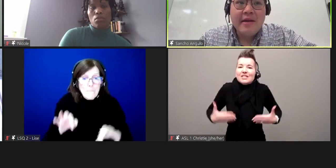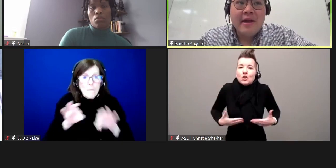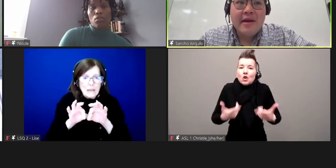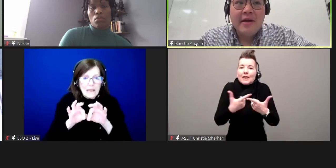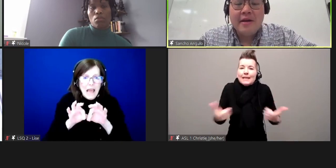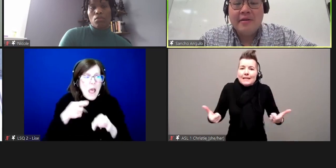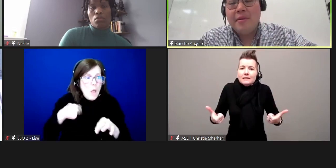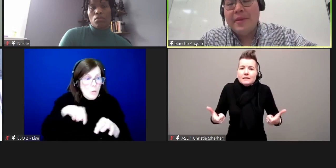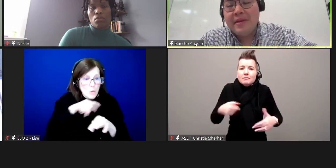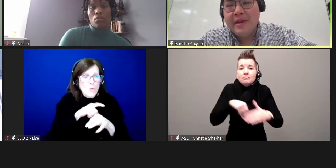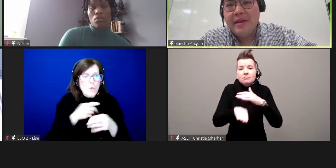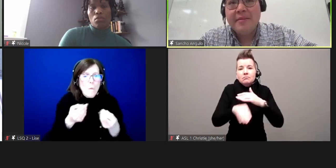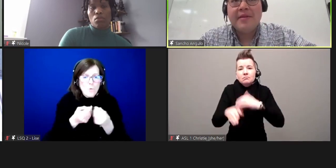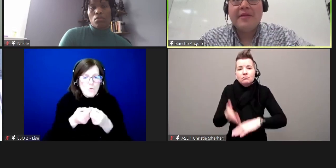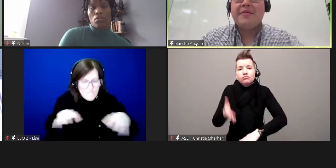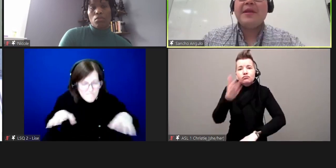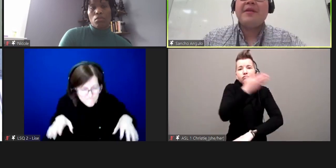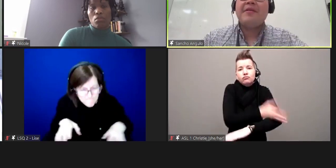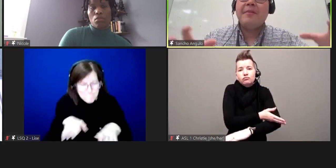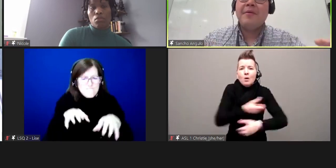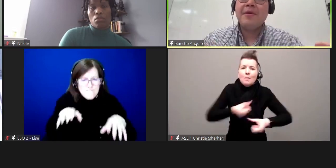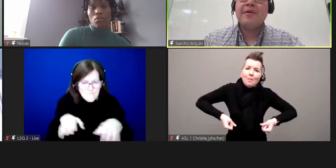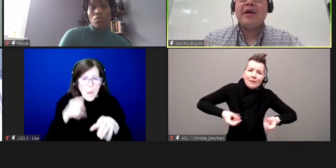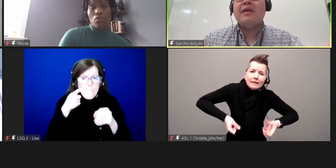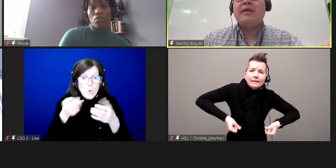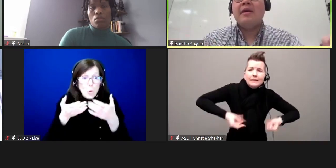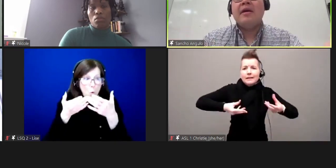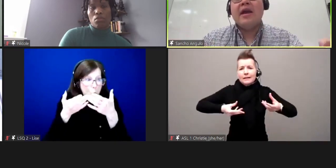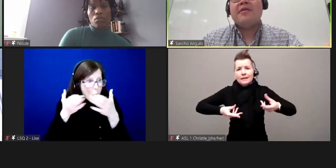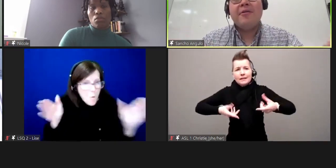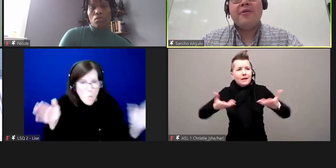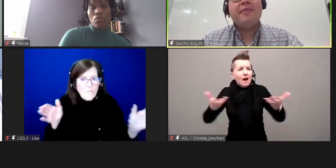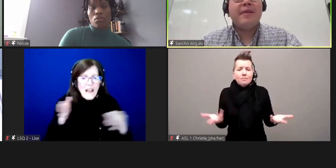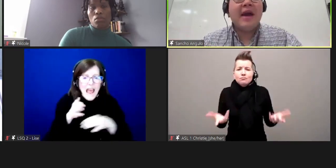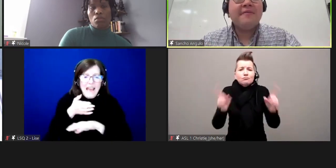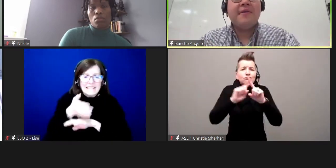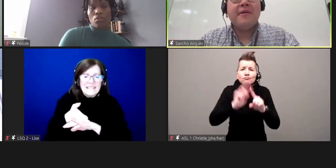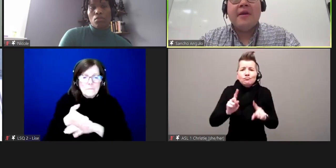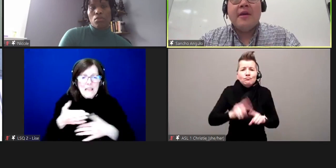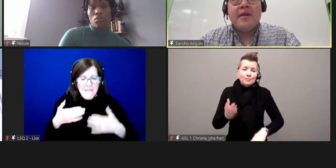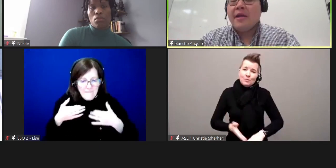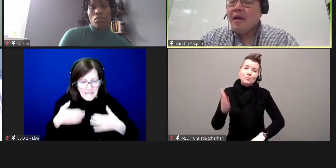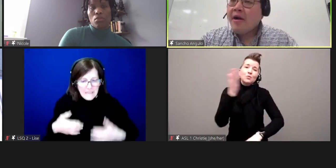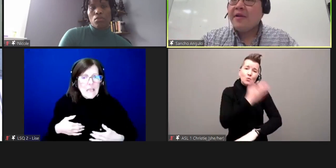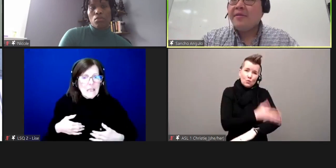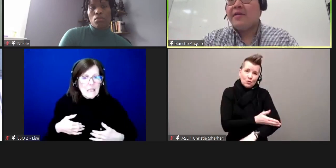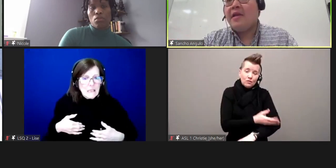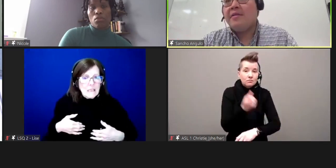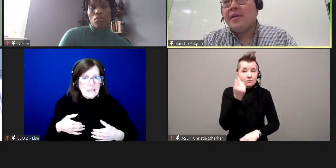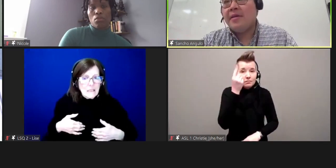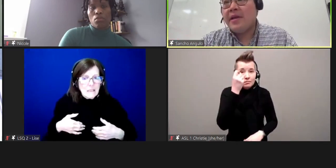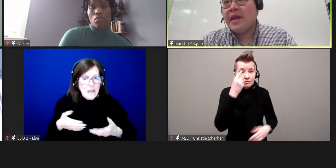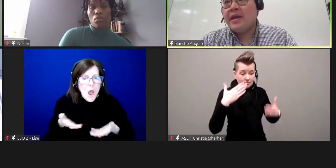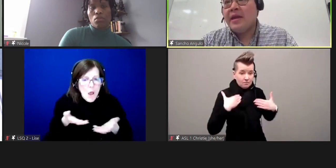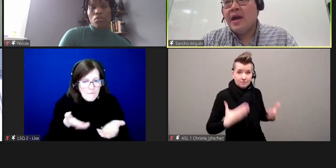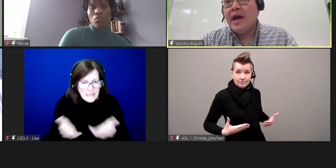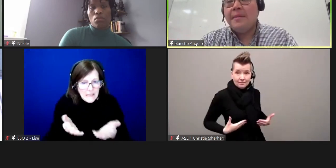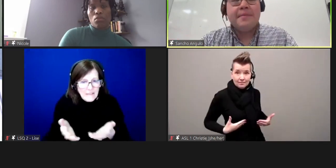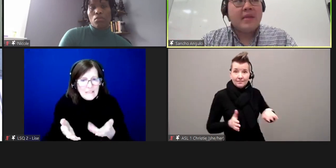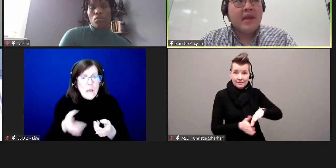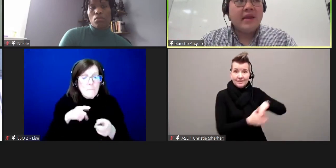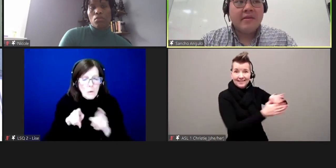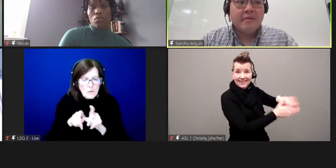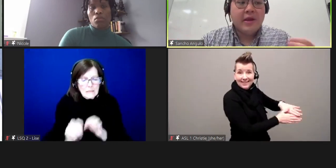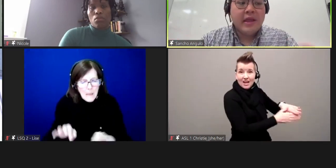fait pour élargir l'accessibilité physique, mais il est également important de réfléchir